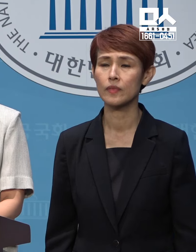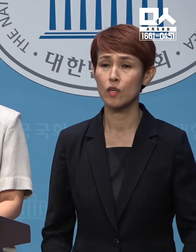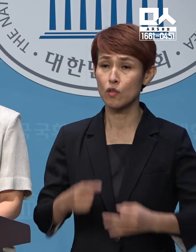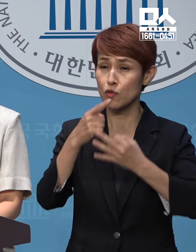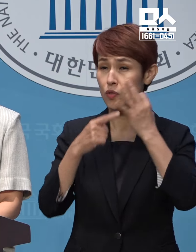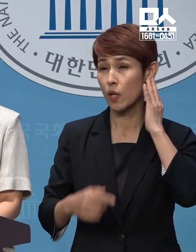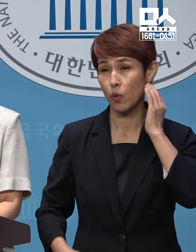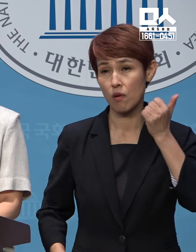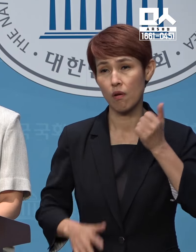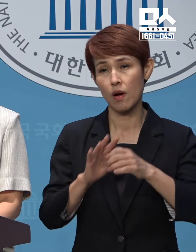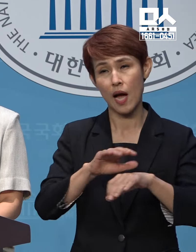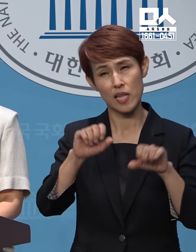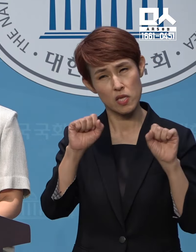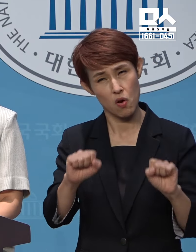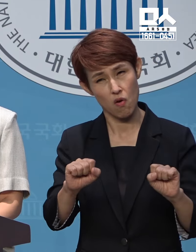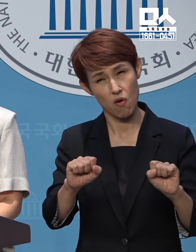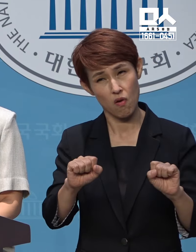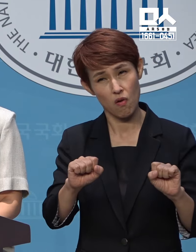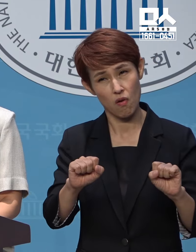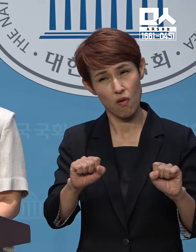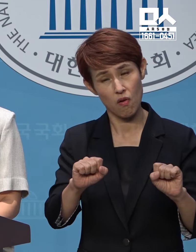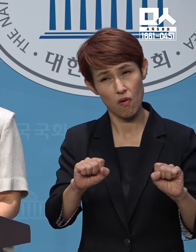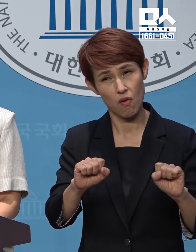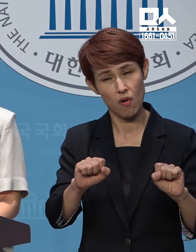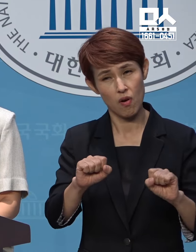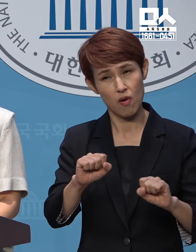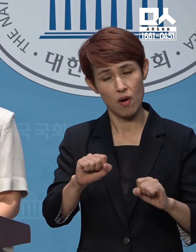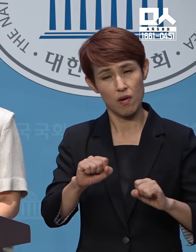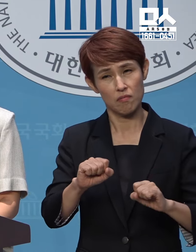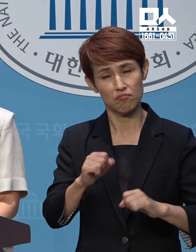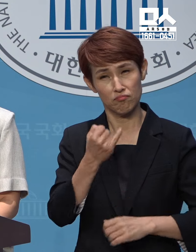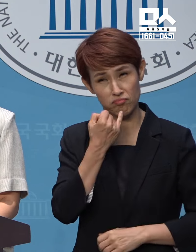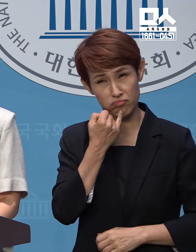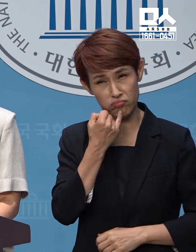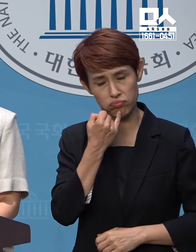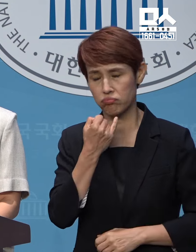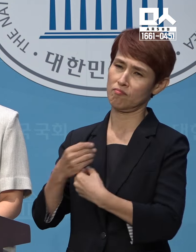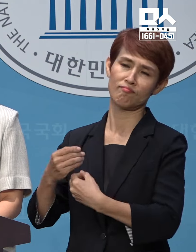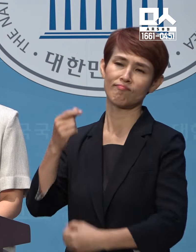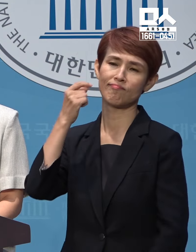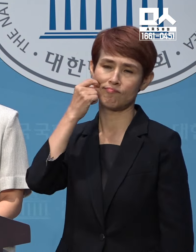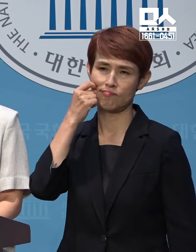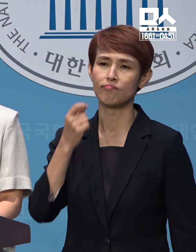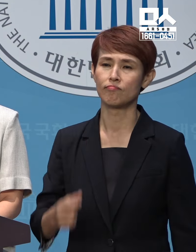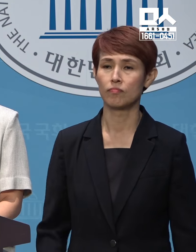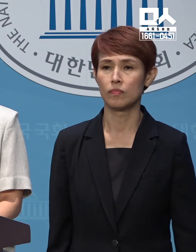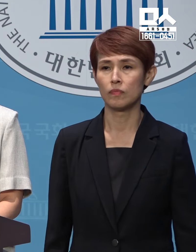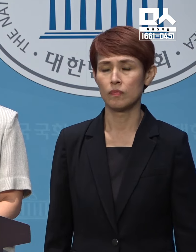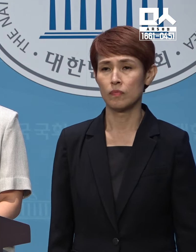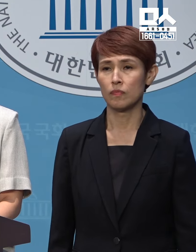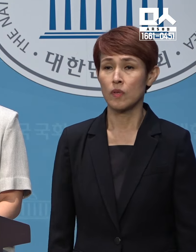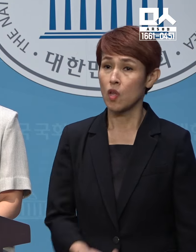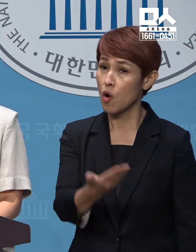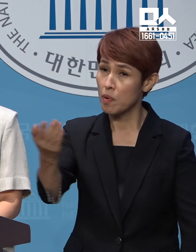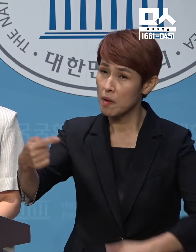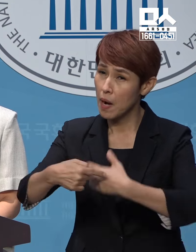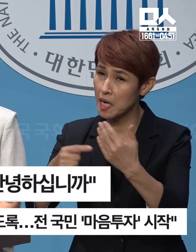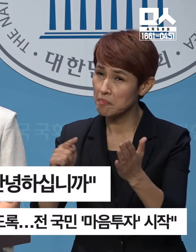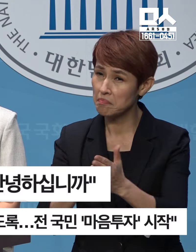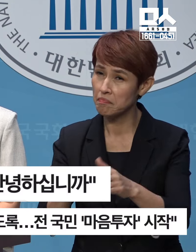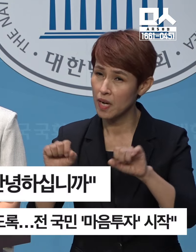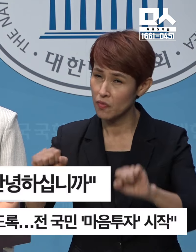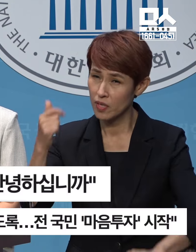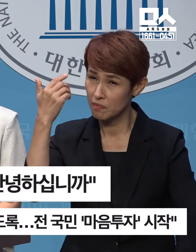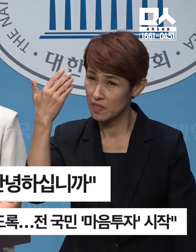윤 대통령 안녕할지 몰라도 국민은 안녕하지 못합니다. 여러분의 마음은